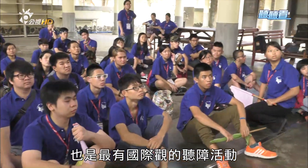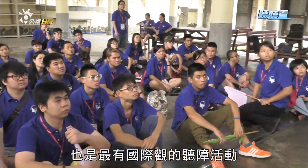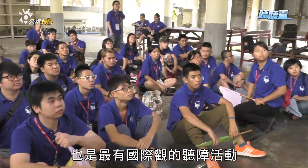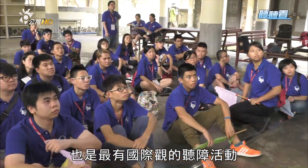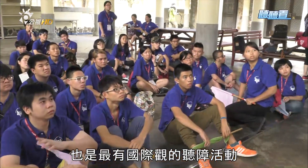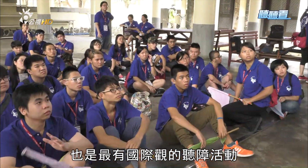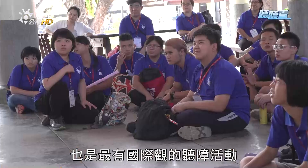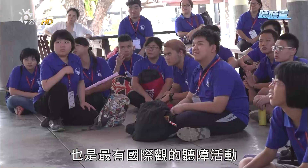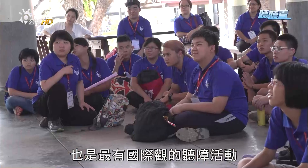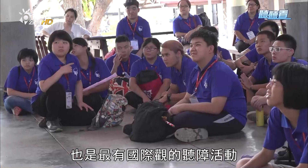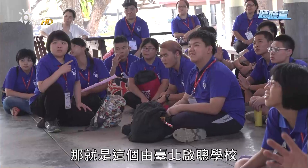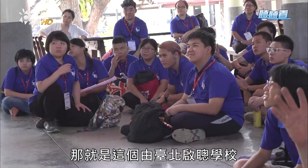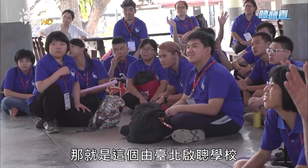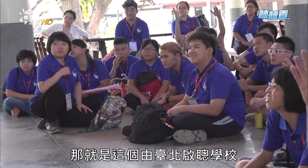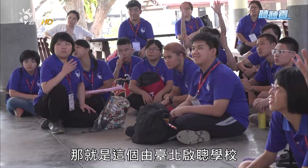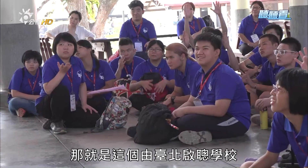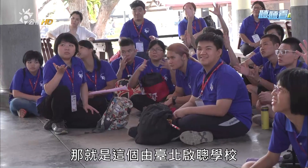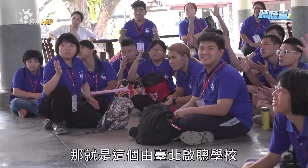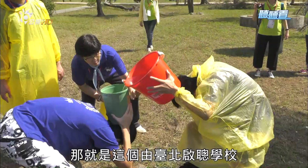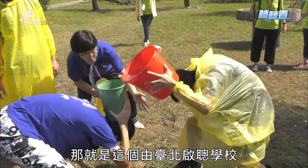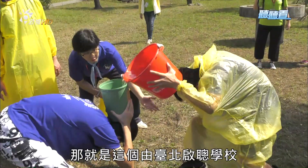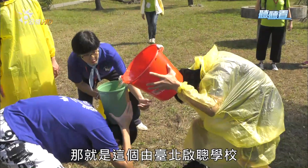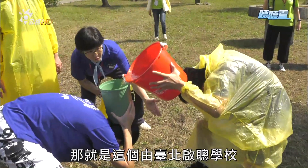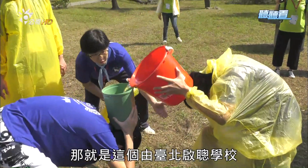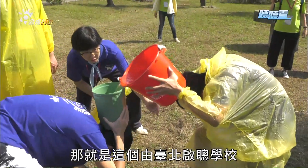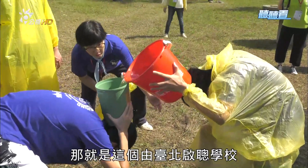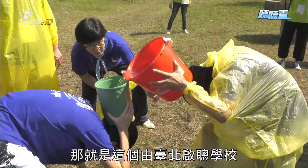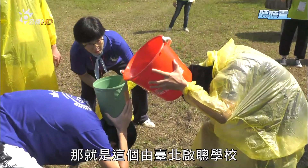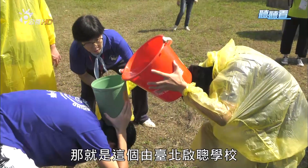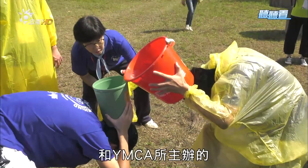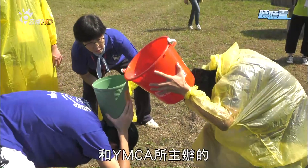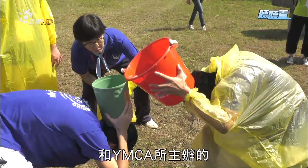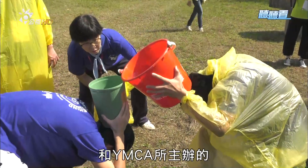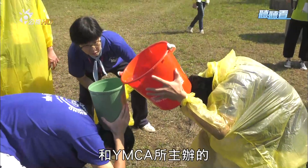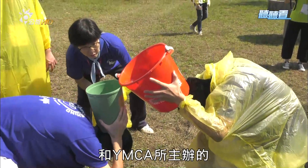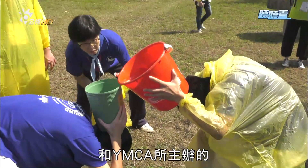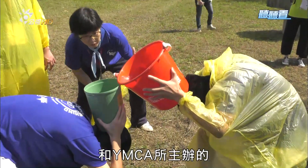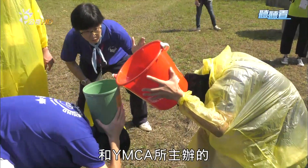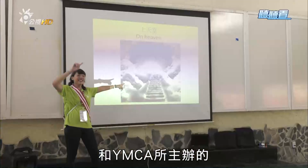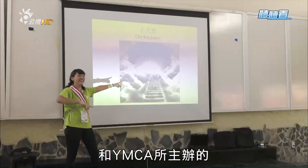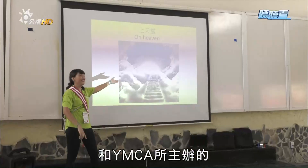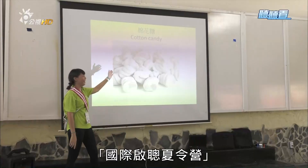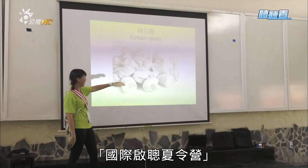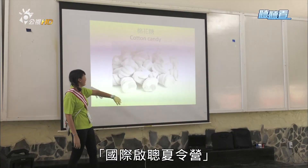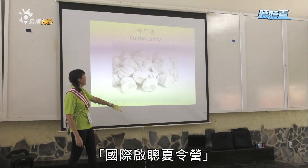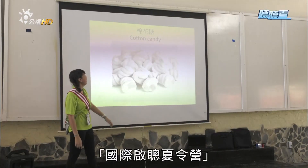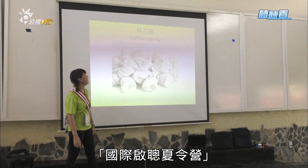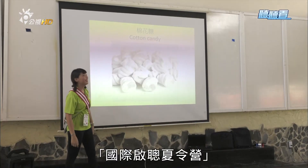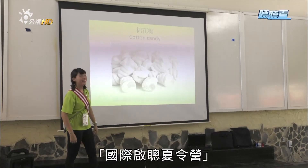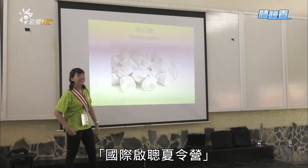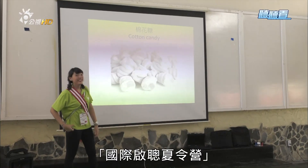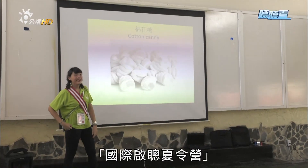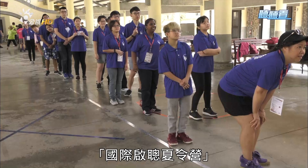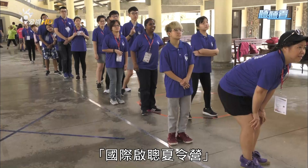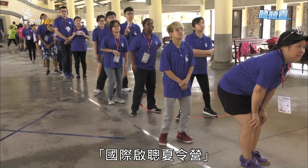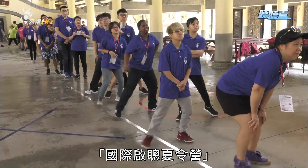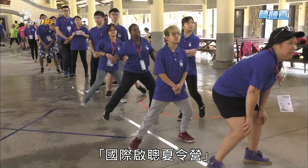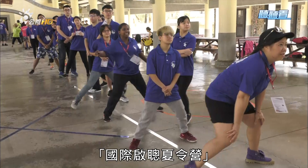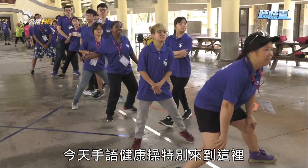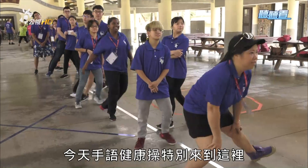活动，那就是这个由台北启聪学校和 YMCA 所主办的国际启聪夏令营。今天